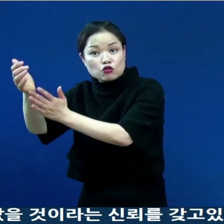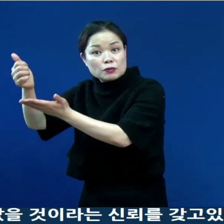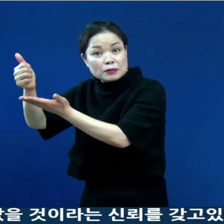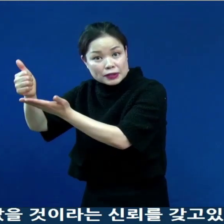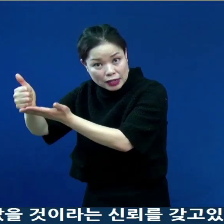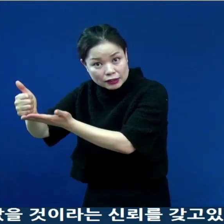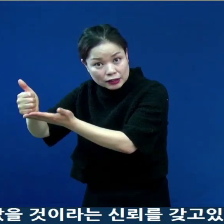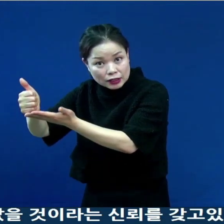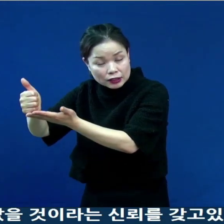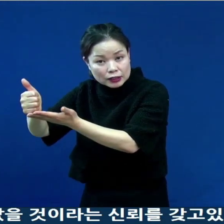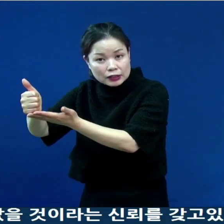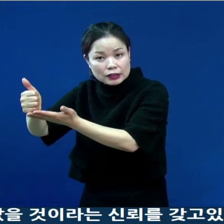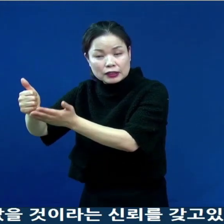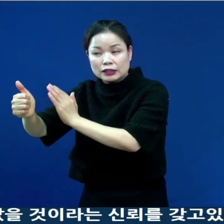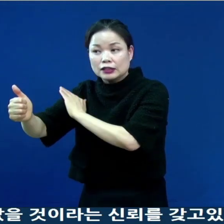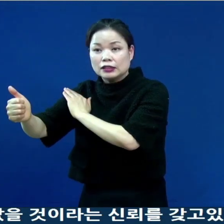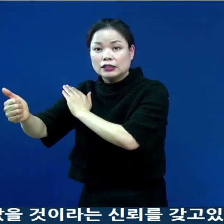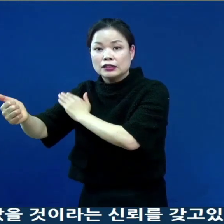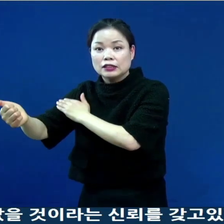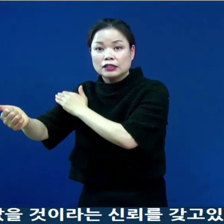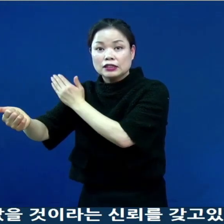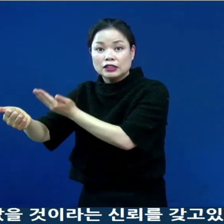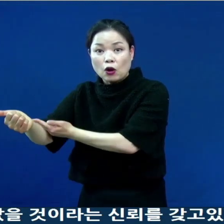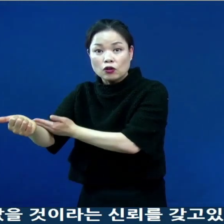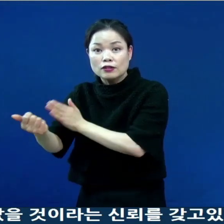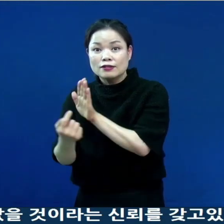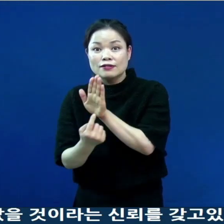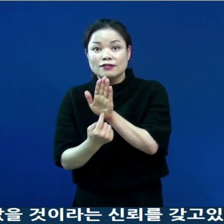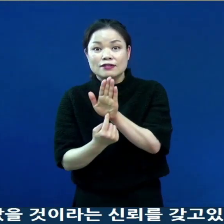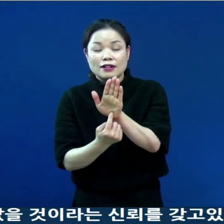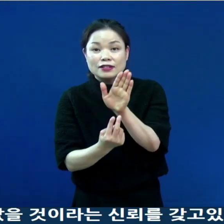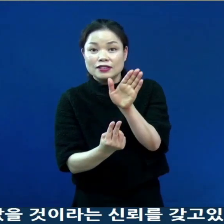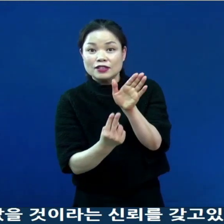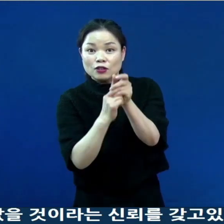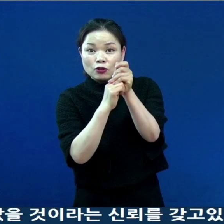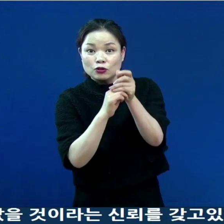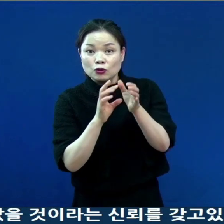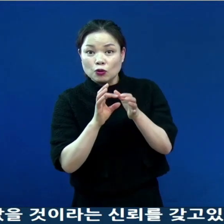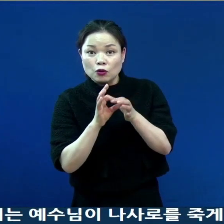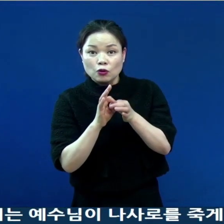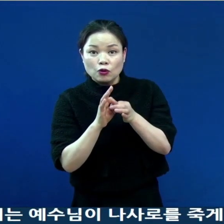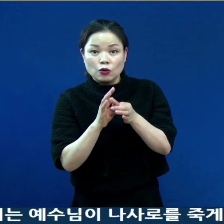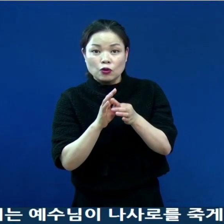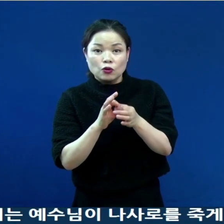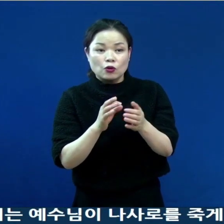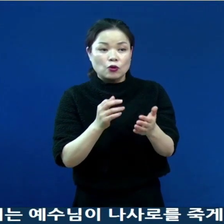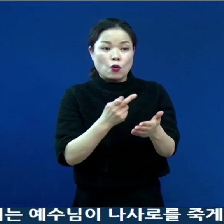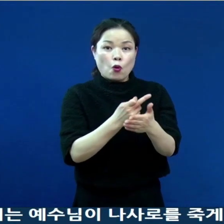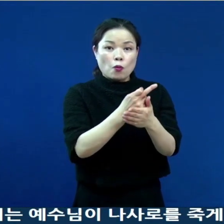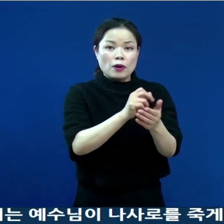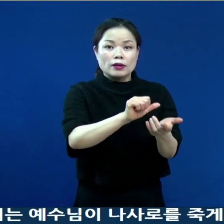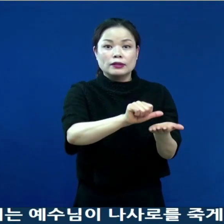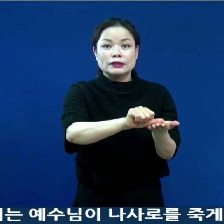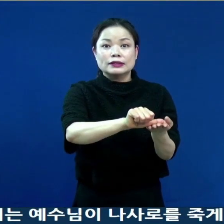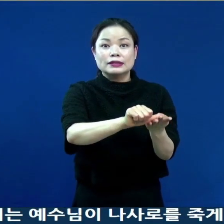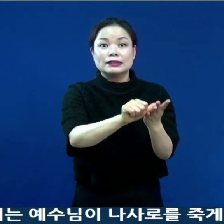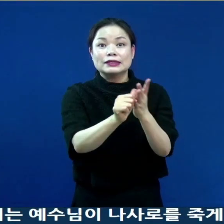예수님께서 그 능력을 발휘하여서 이 오빠를 살리는